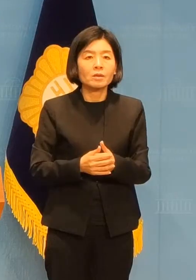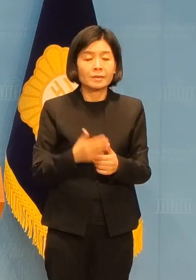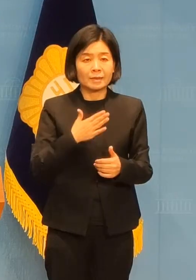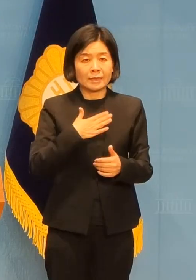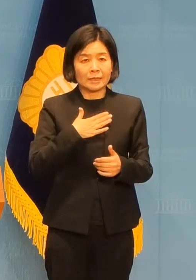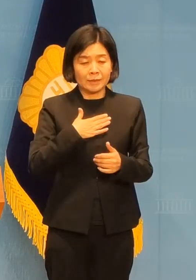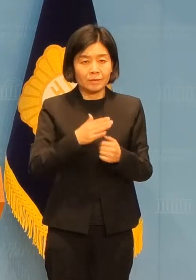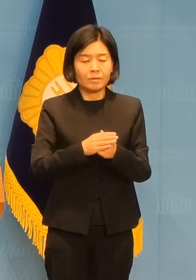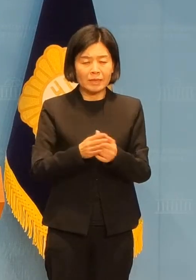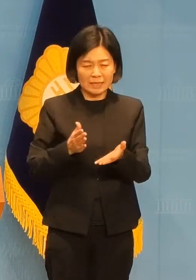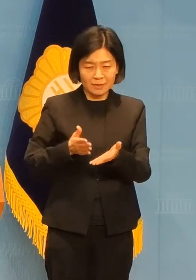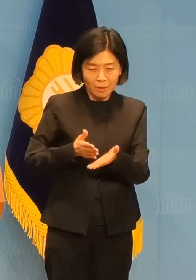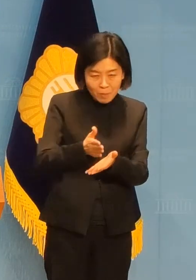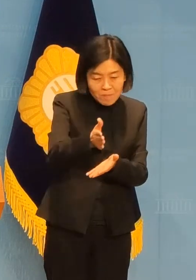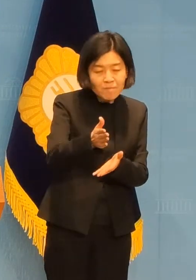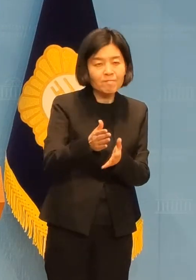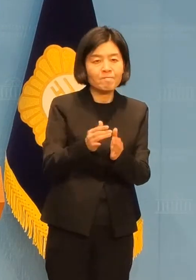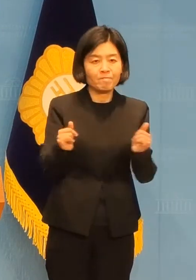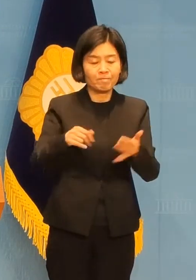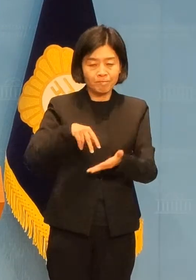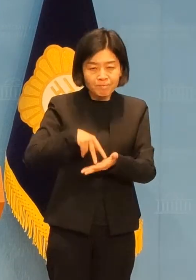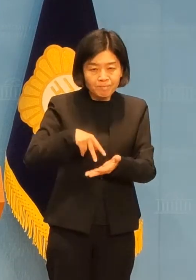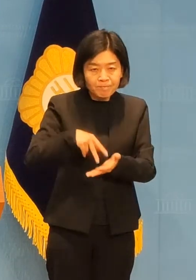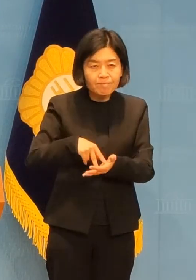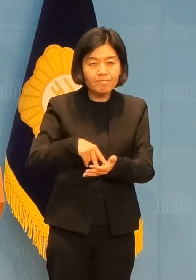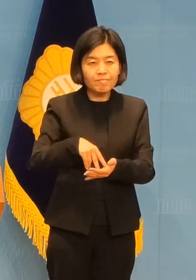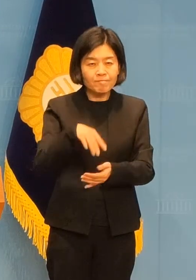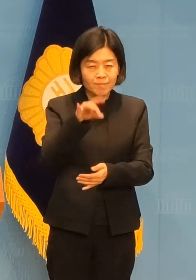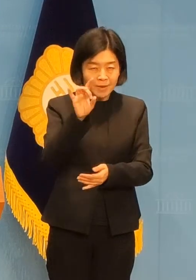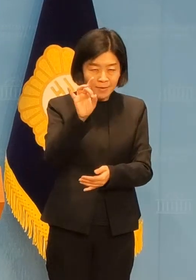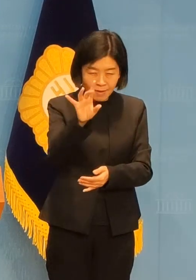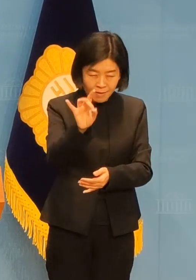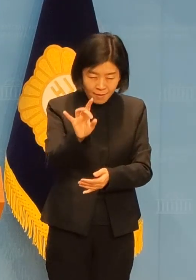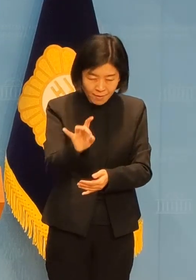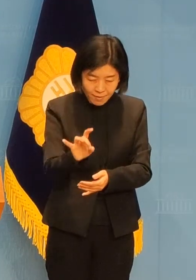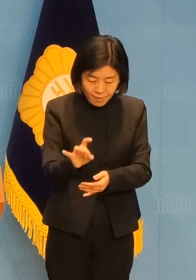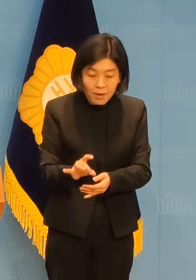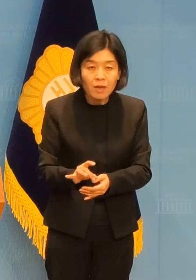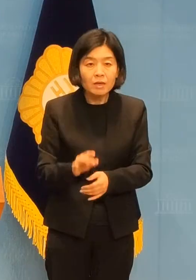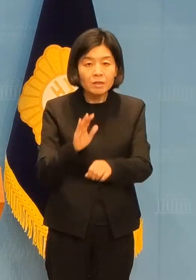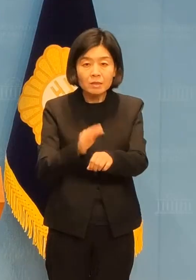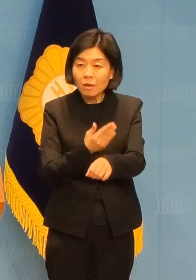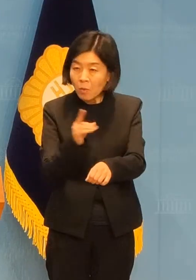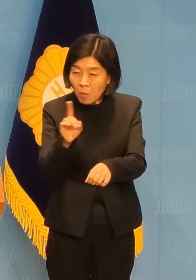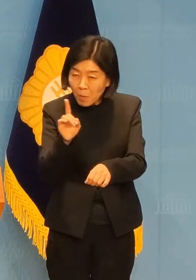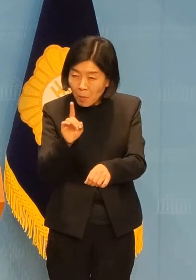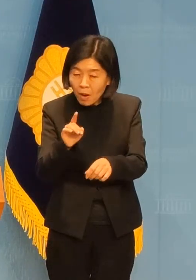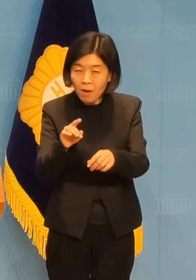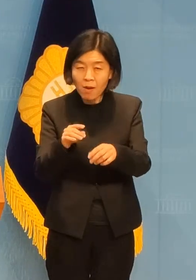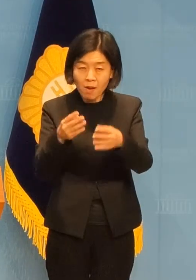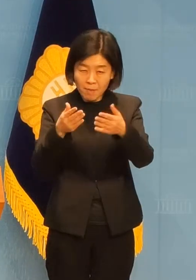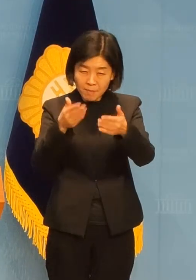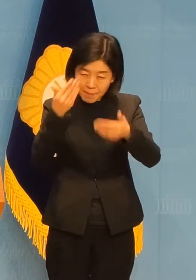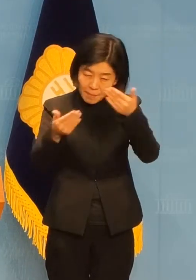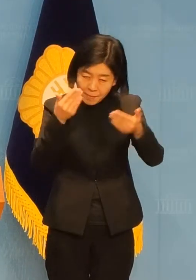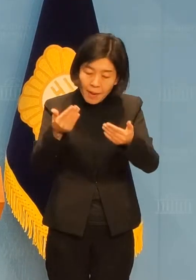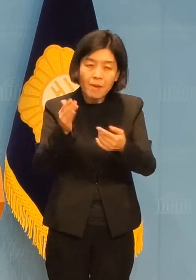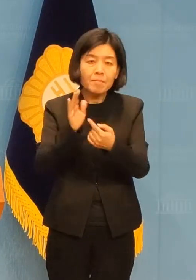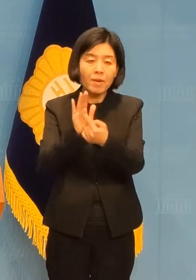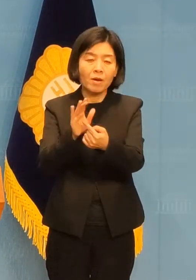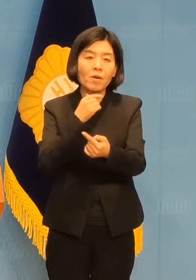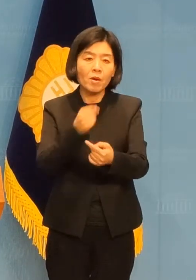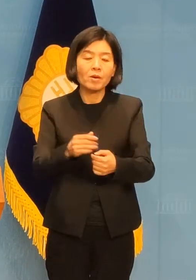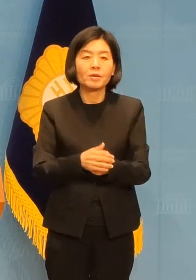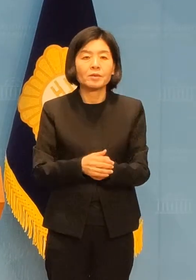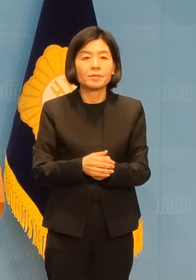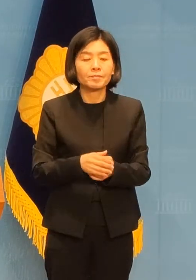제가 전문가 입장에서 하나하나 오세훈 시장의 잘못을 밝혀내고자 합니다. 기자회견문을 낭독하도록 하겠습니다.